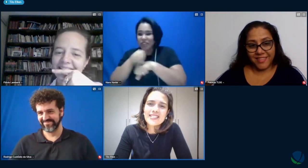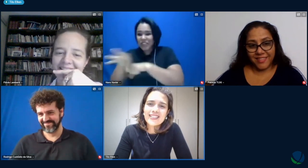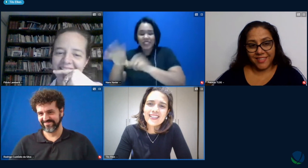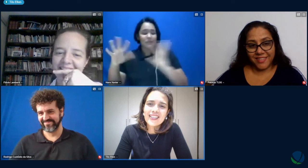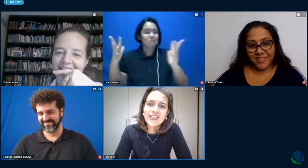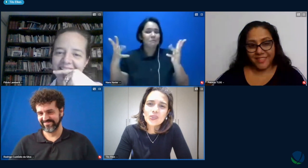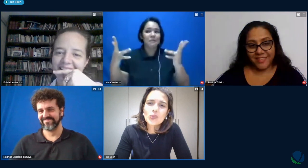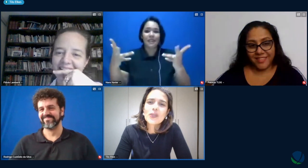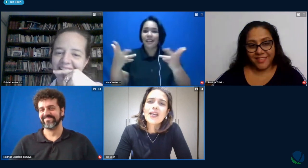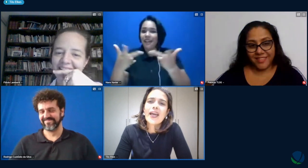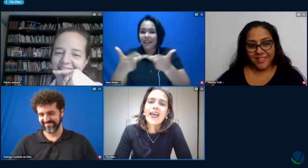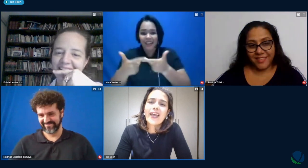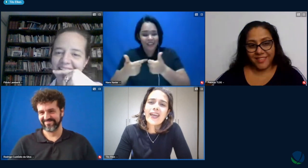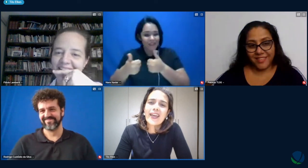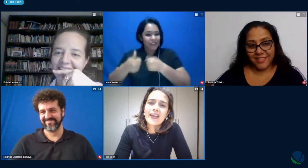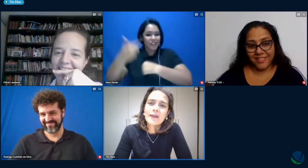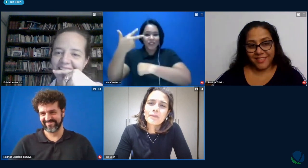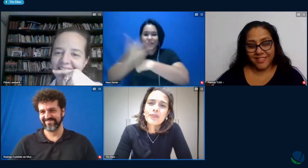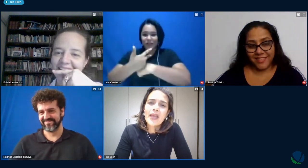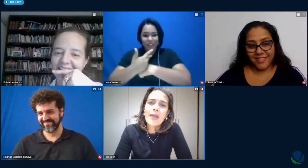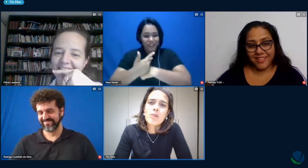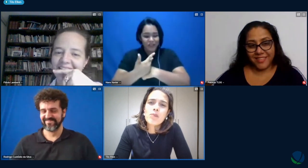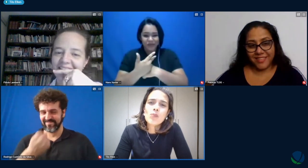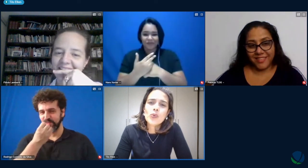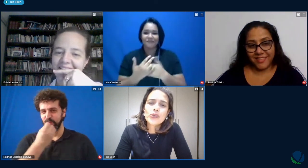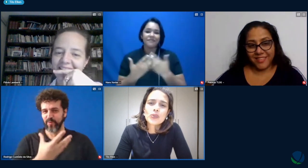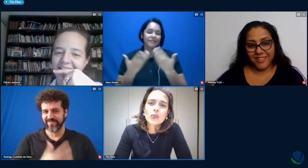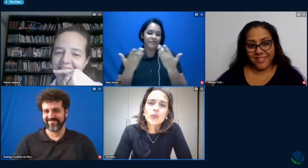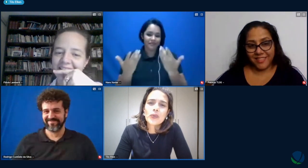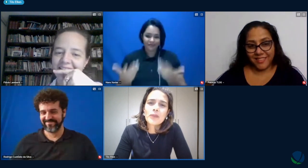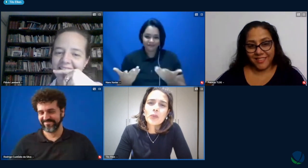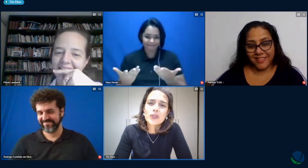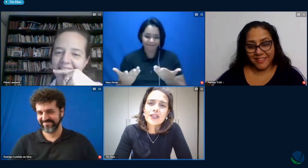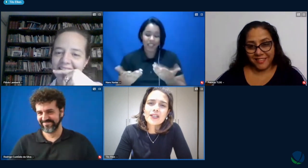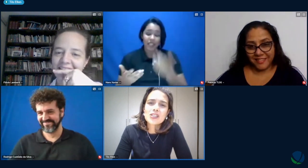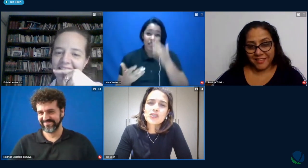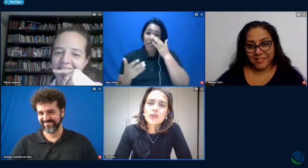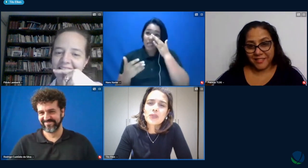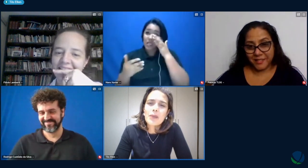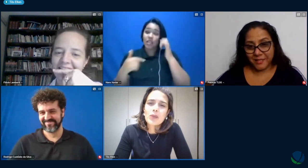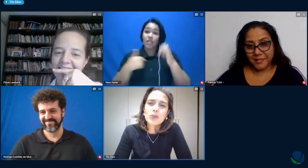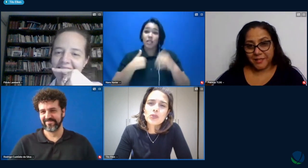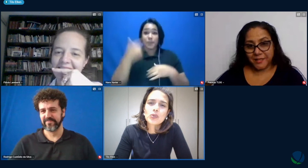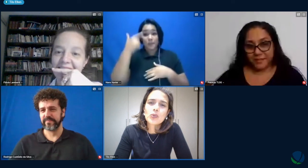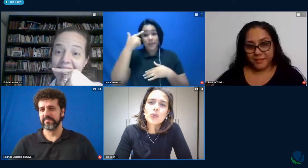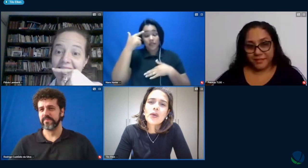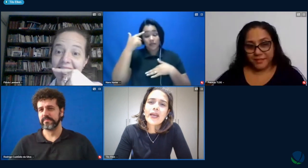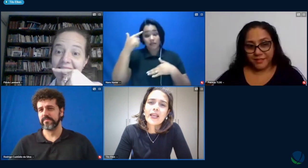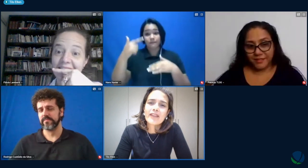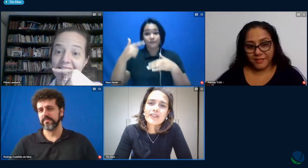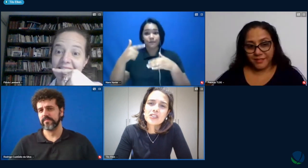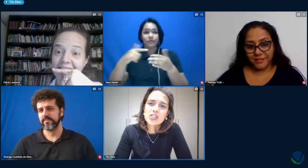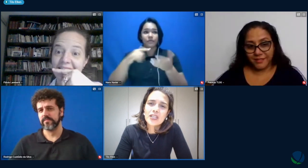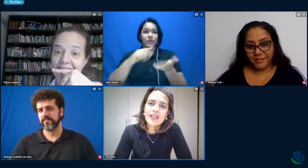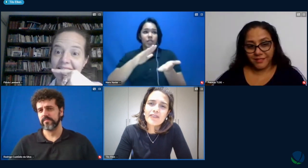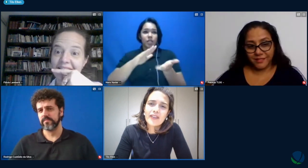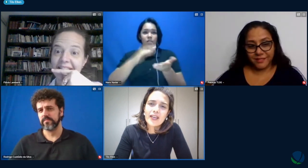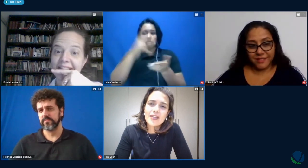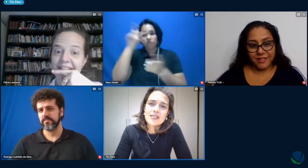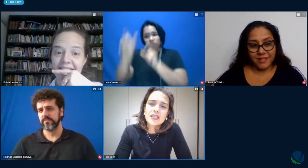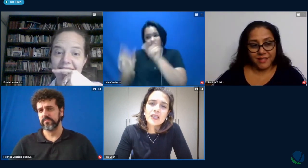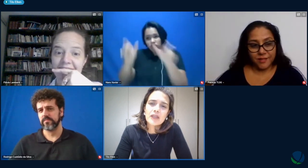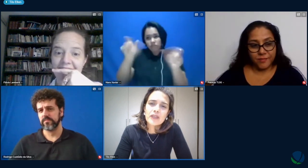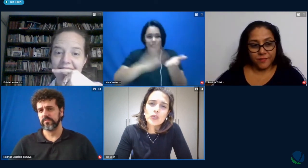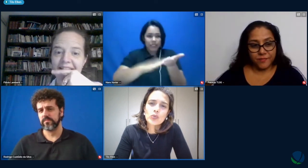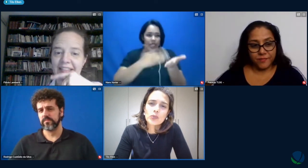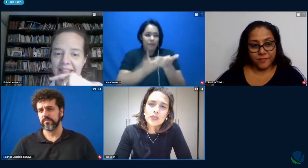acabei seguindo. É muito importante, foi um trabalho muito relevante que ele fez